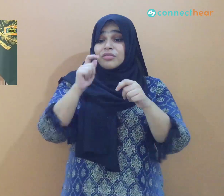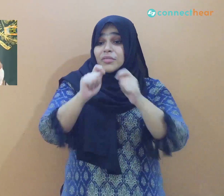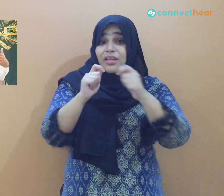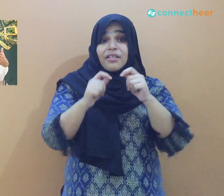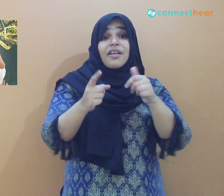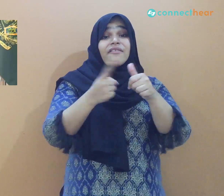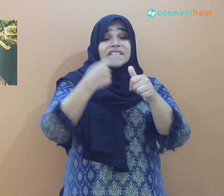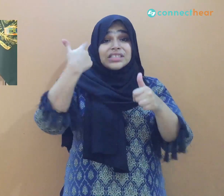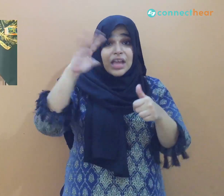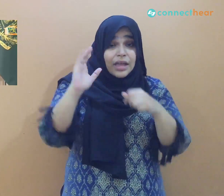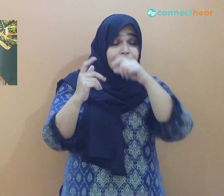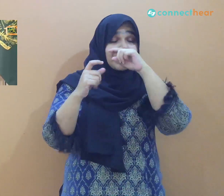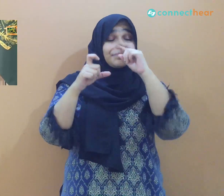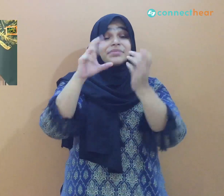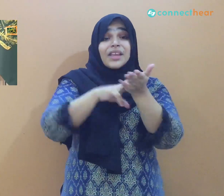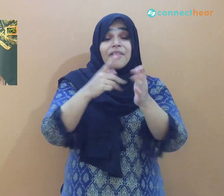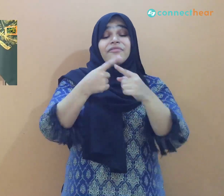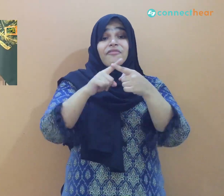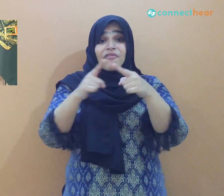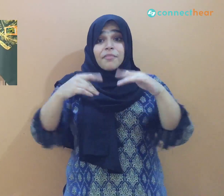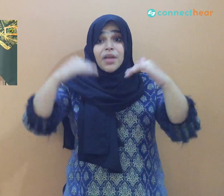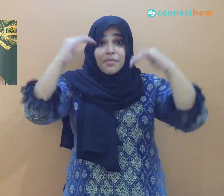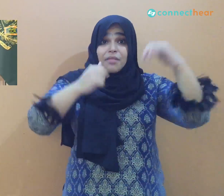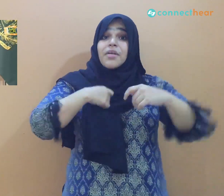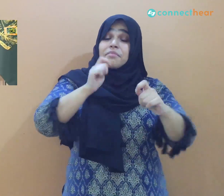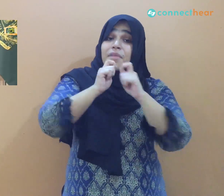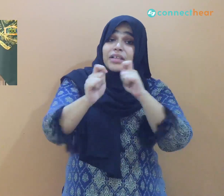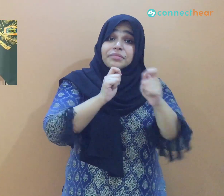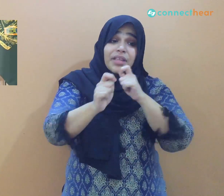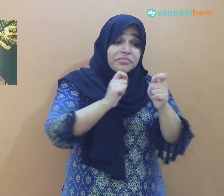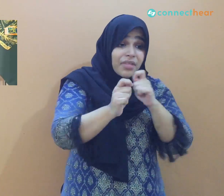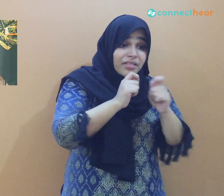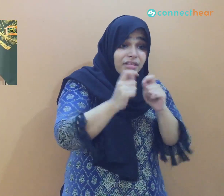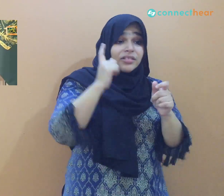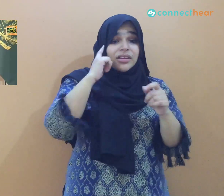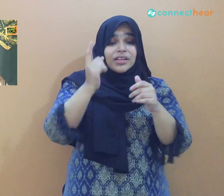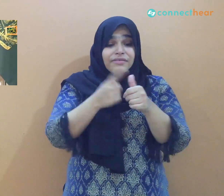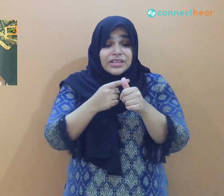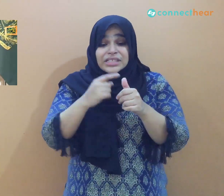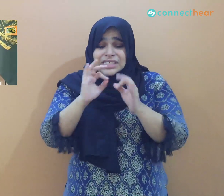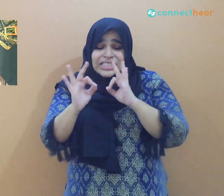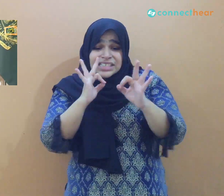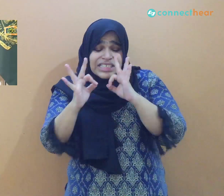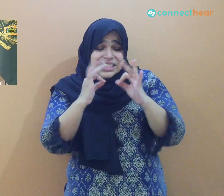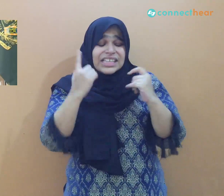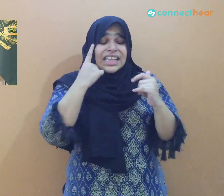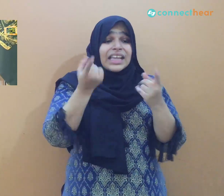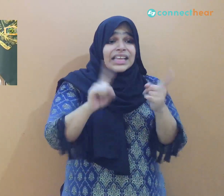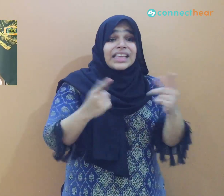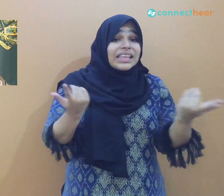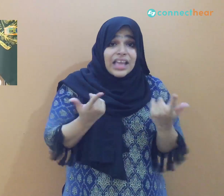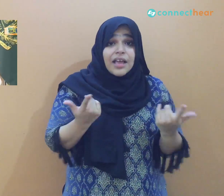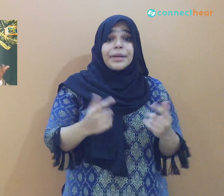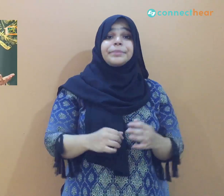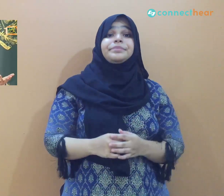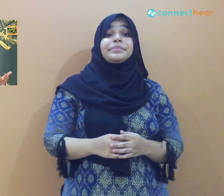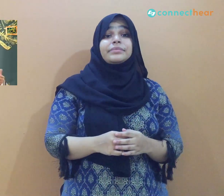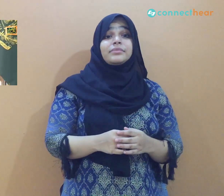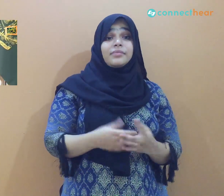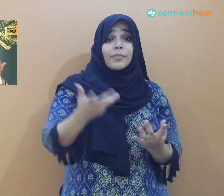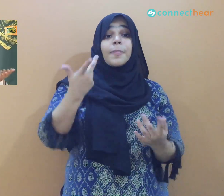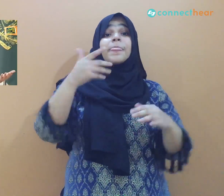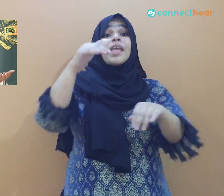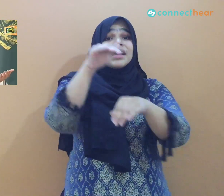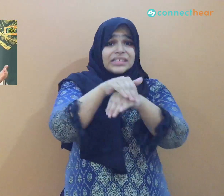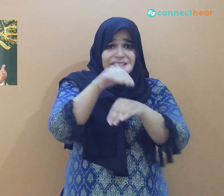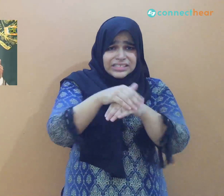اعلیٰ اور چیف سیکرٹریز ہوتے ہیں, ہم سب بیٹھ کے سارے فیصلے کنسنسس سے ہوتے ہیں. وہ جماعتیں ہیں جو اپوزیشن میں بھی